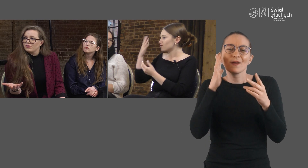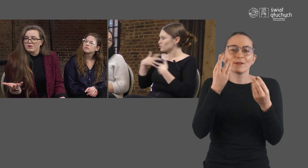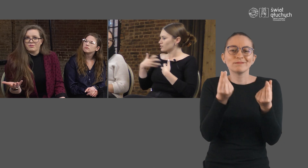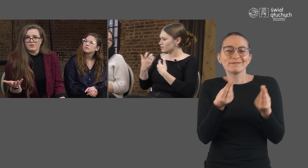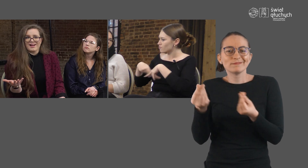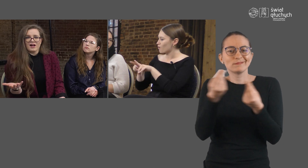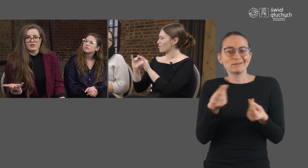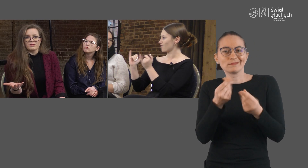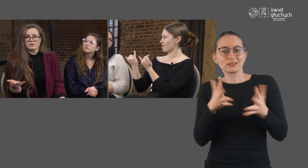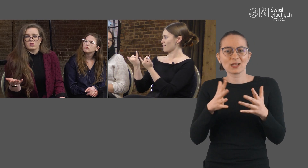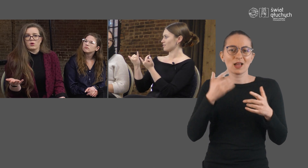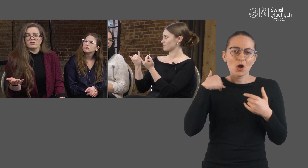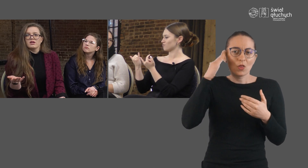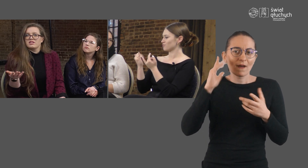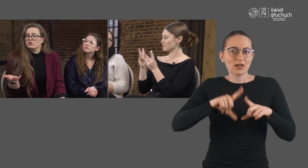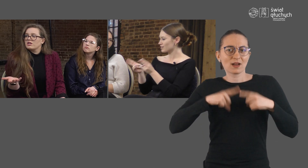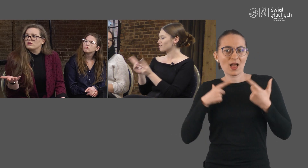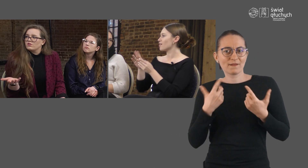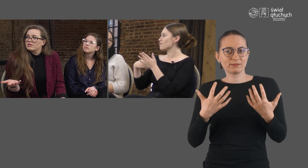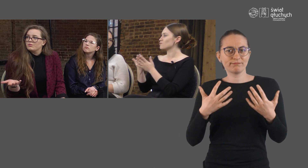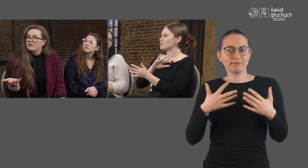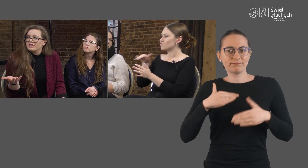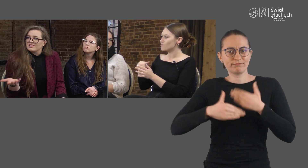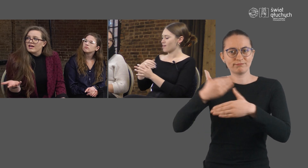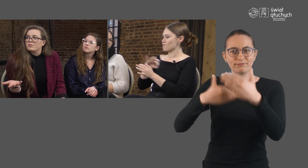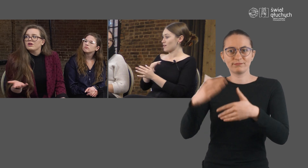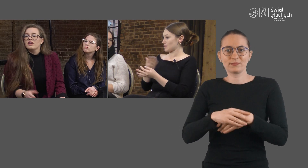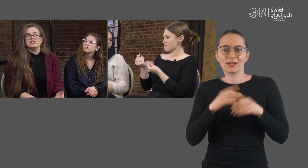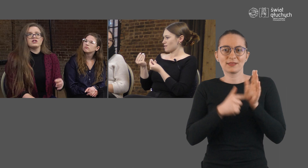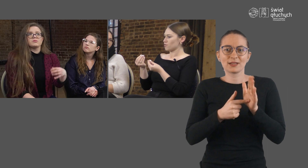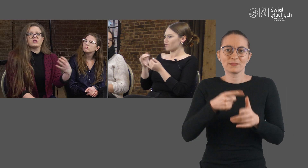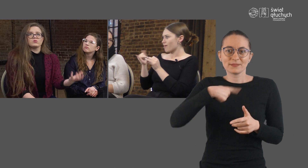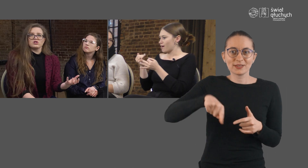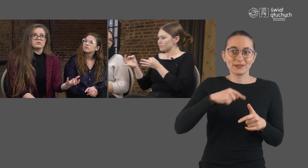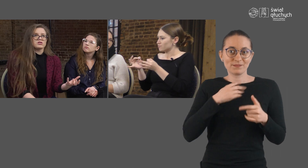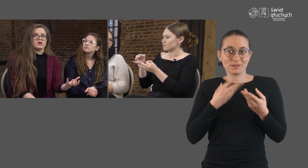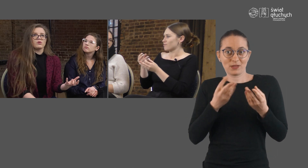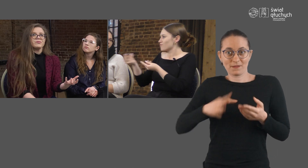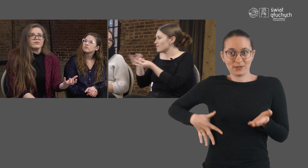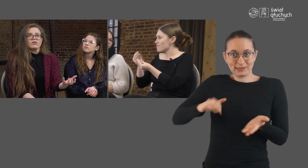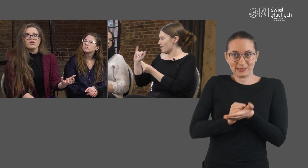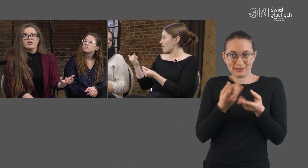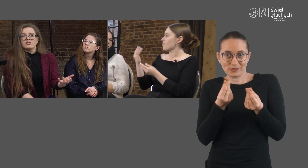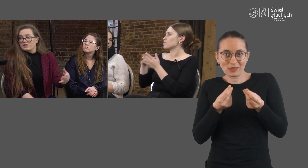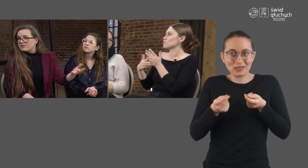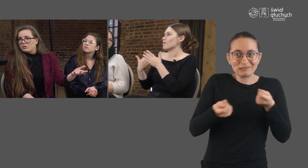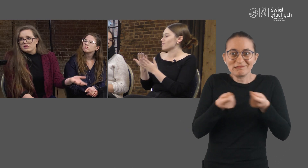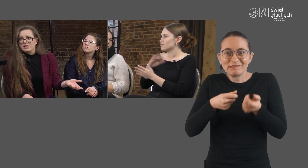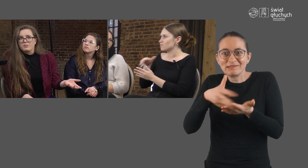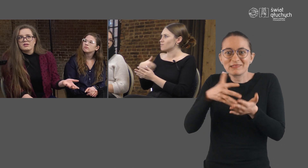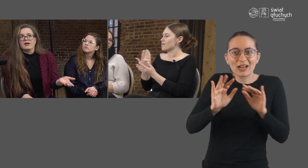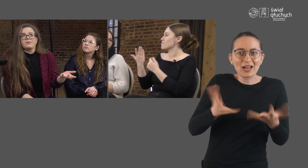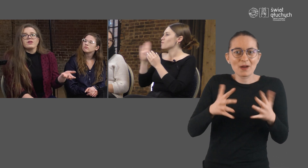życiu realnym, na przykład zarządzając własnymi finansami. Jeśli na przykład uczymy się, tak